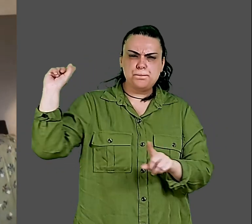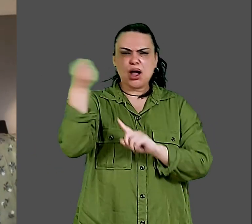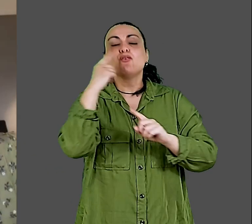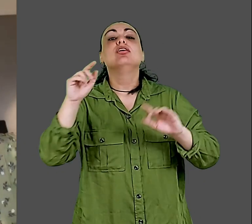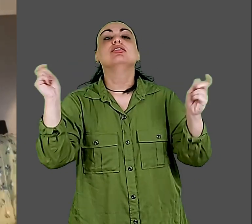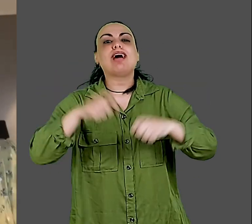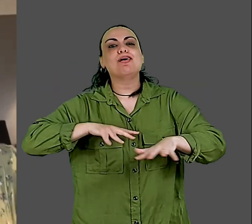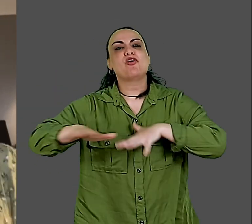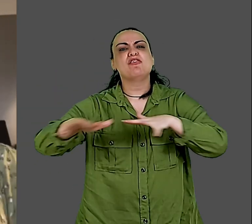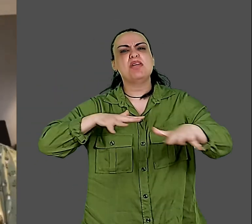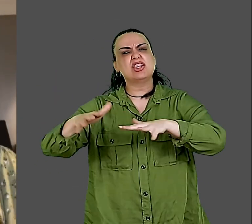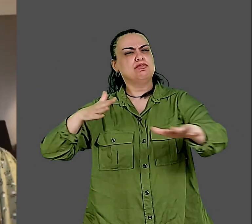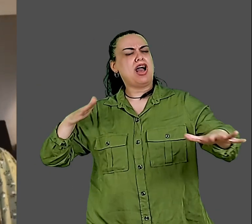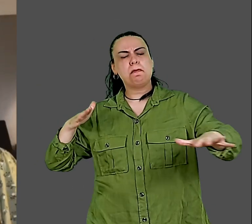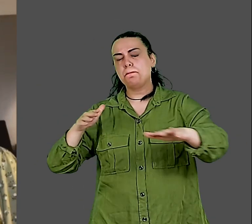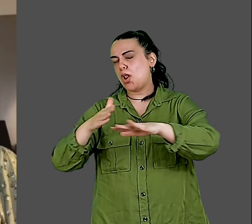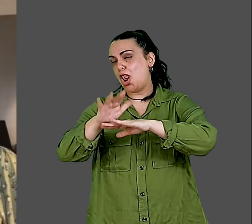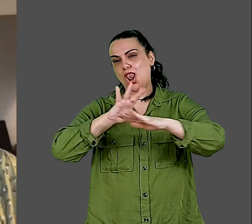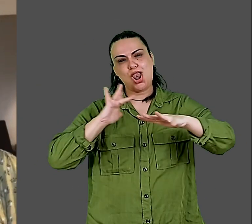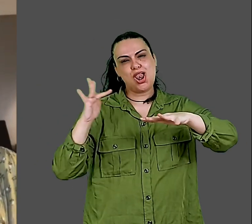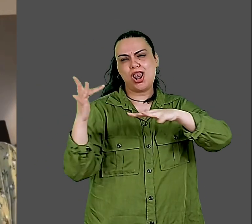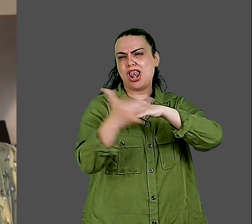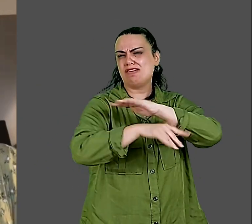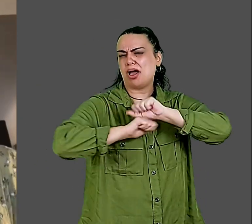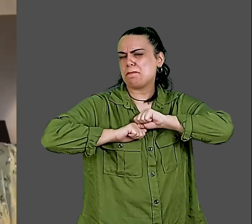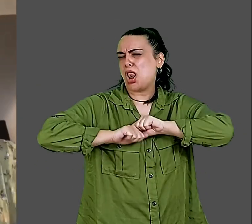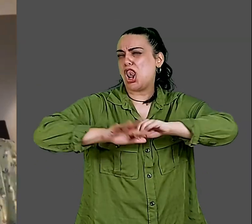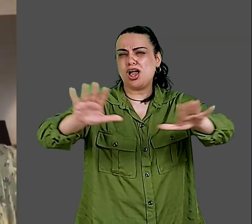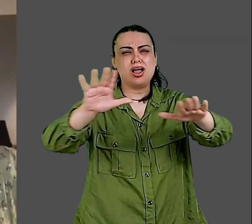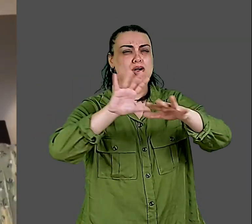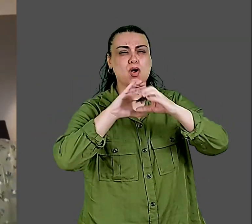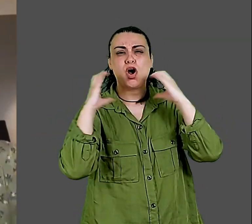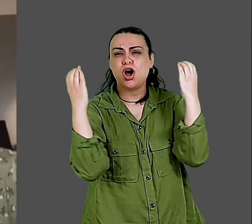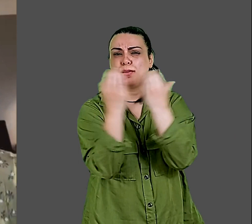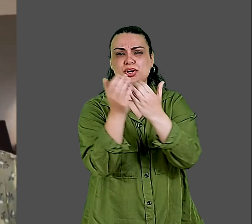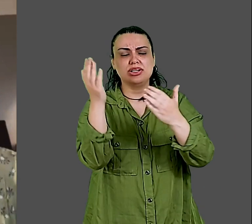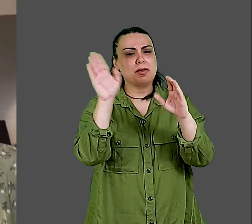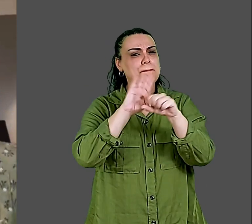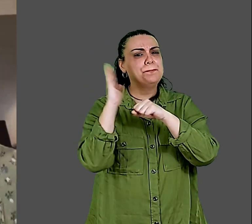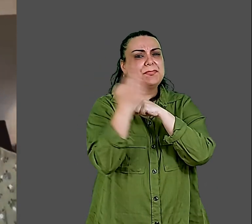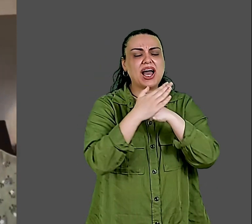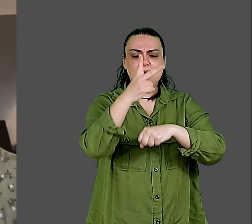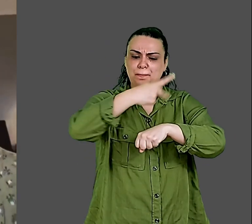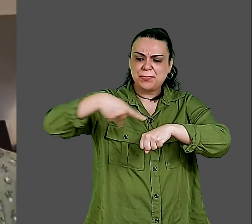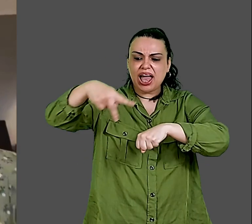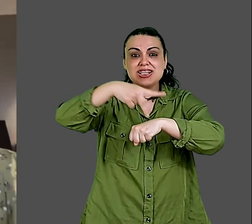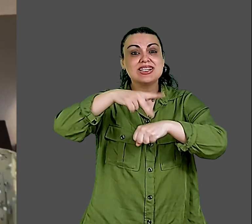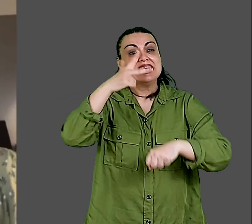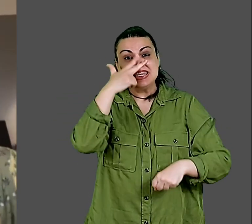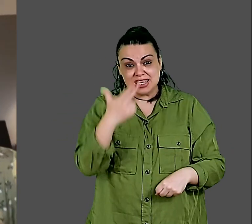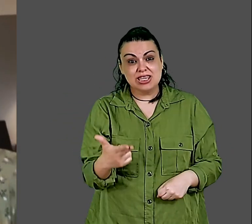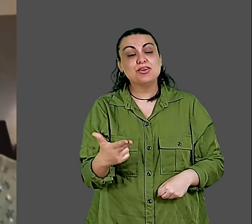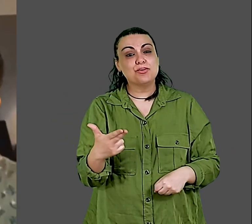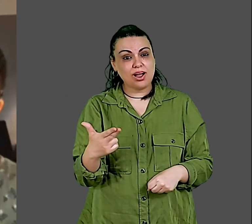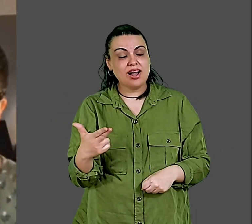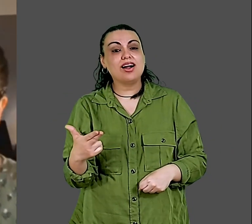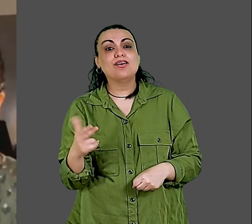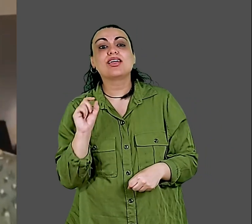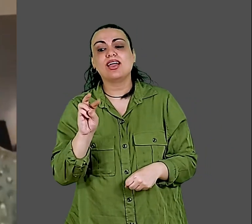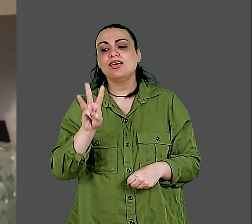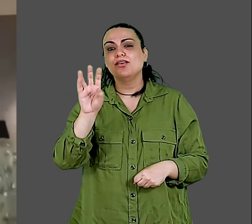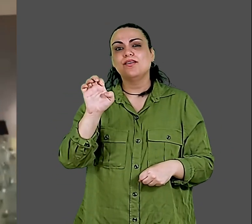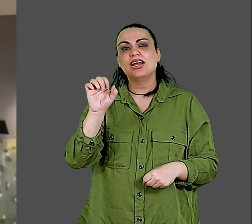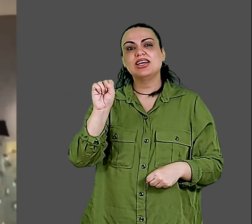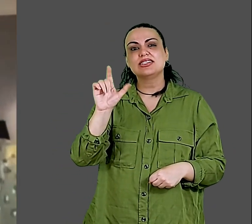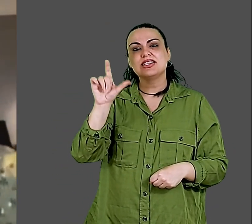vai atravessar as redes sociais, vai irromper comunidades, bairros e países. Vai acontecer o que aconteceu com